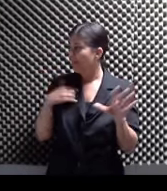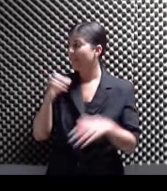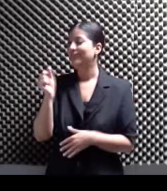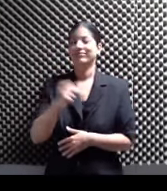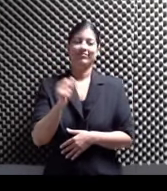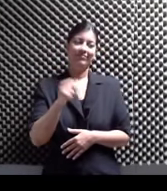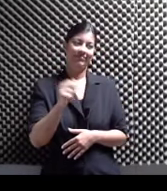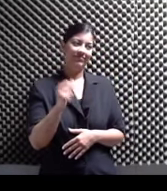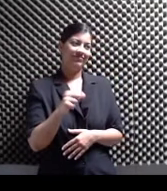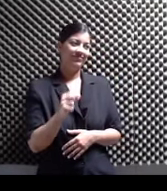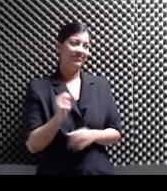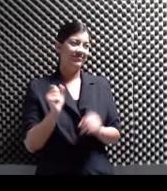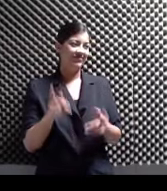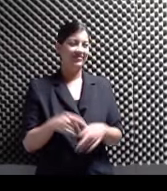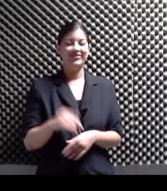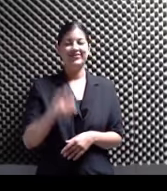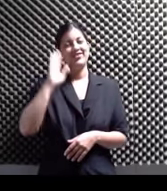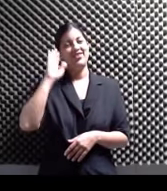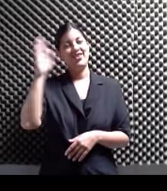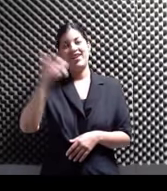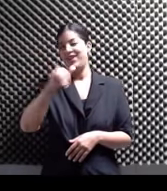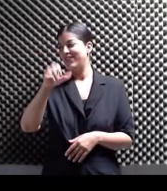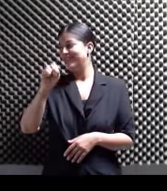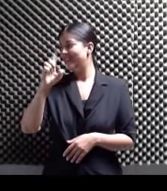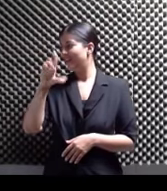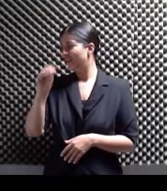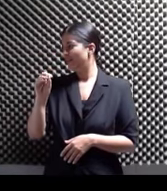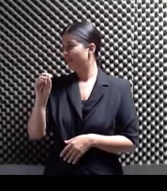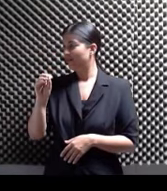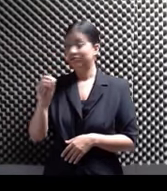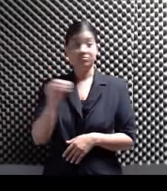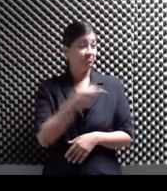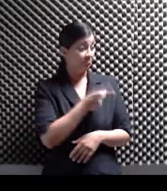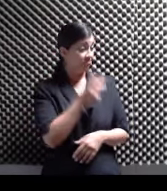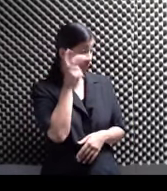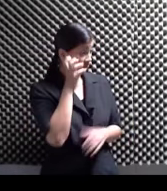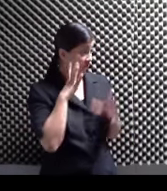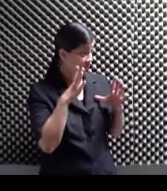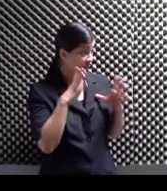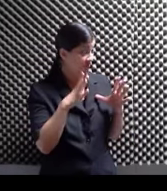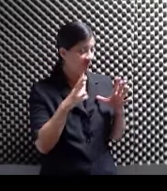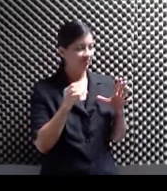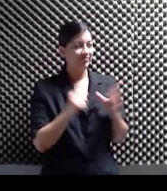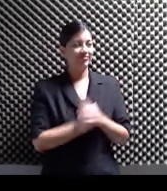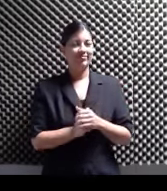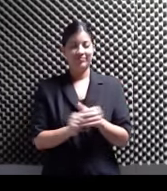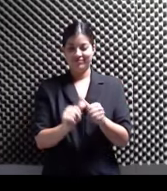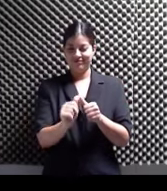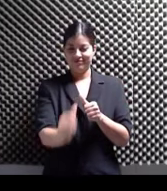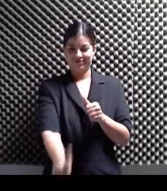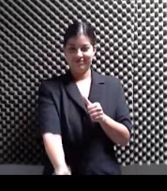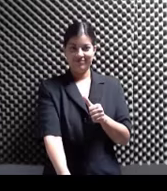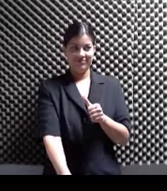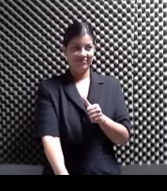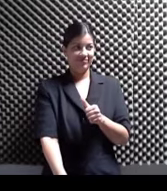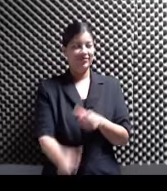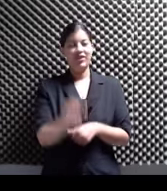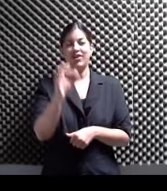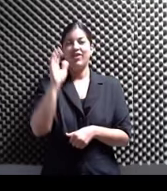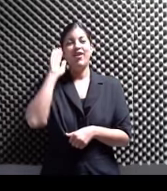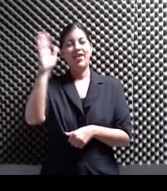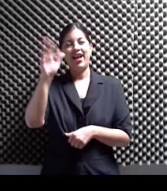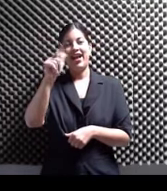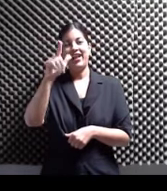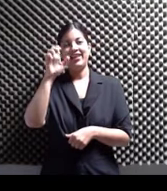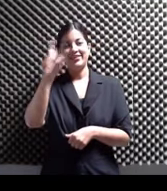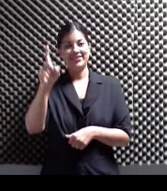bien? Hola, y acá también. ¿Nos escuchamos bien? Sí. Pues, de lejito. Pues, esto es en vivo. Hola, Alex. Hola,